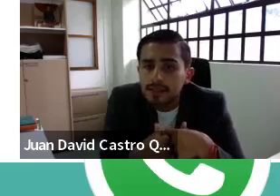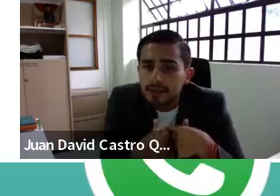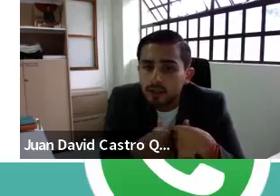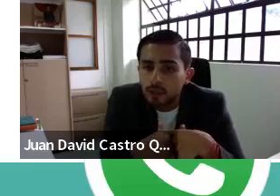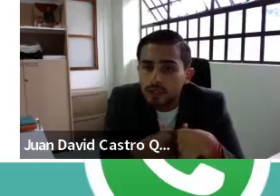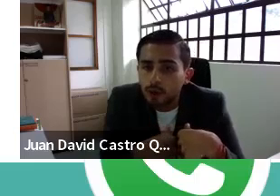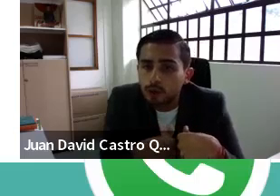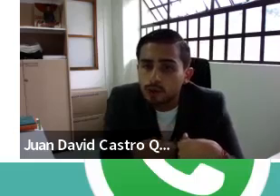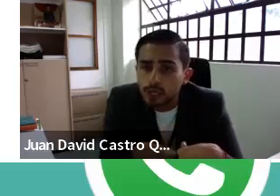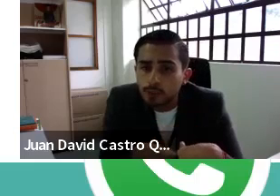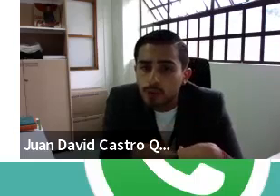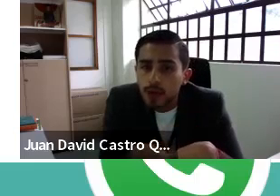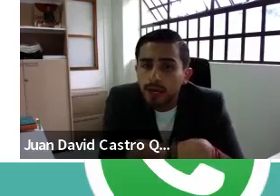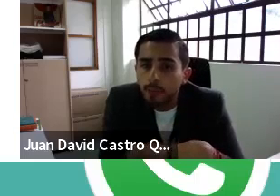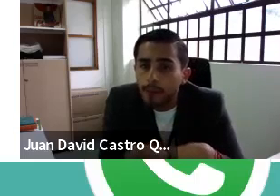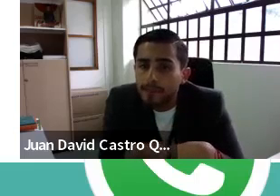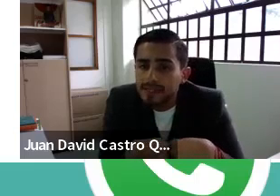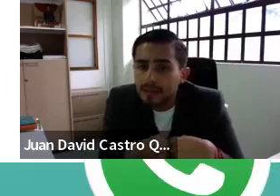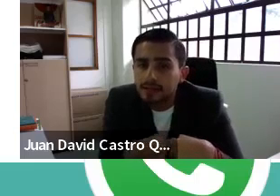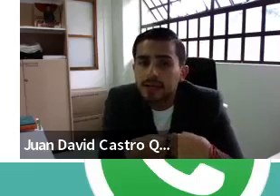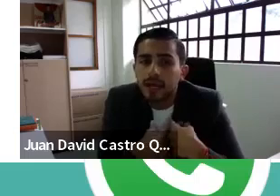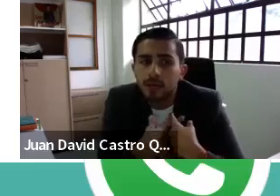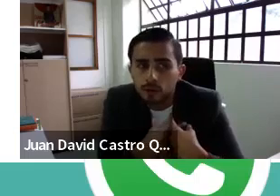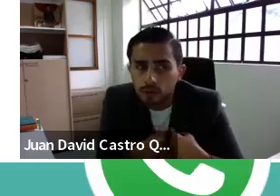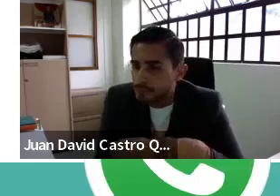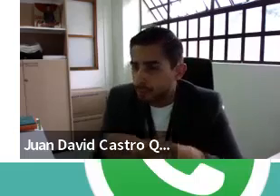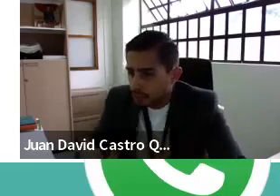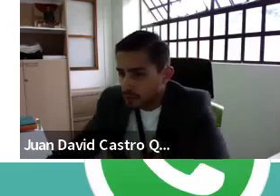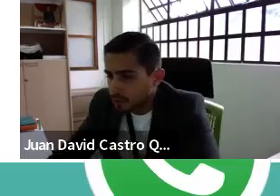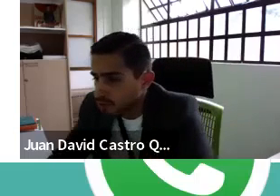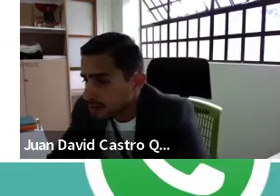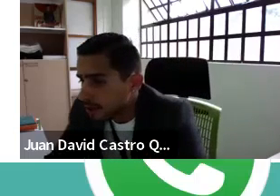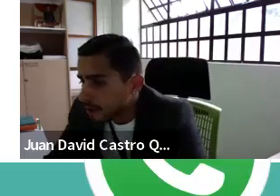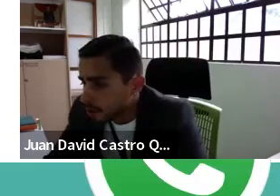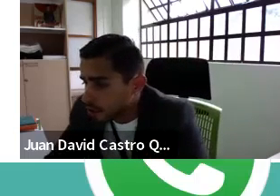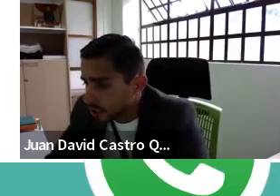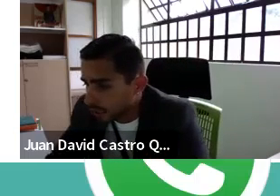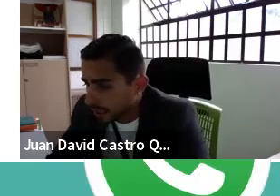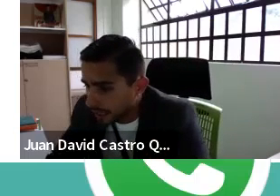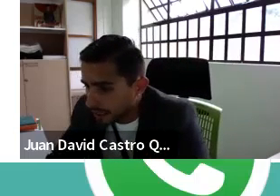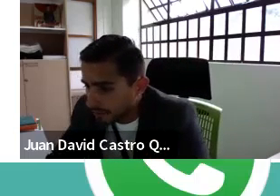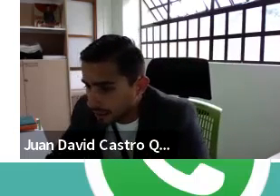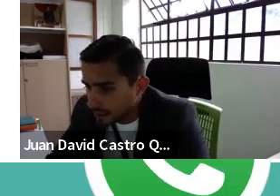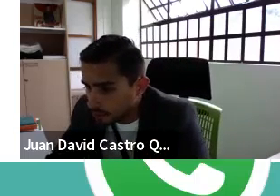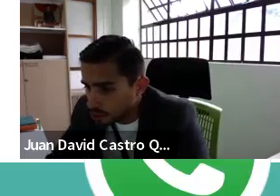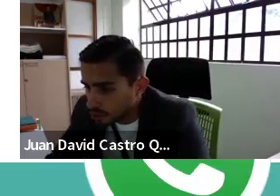distractores de otros tipos que puedan presentarse en otros espacios entonces los quiero leer ahí me interesa mucho